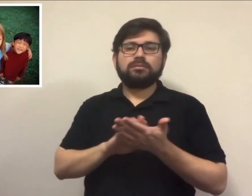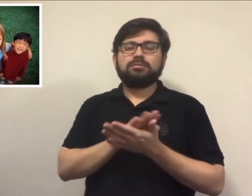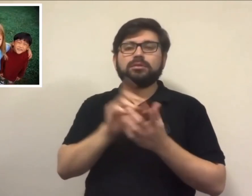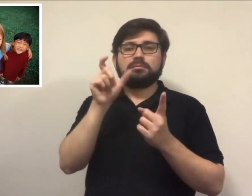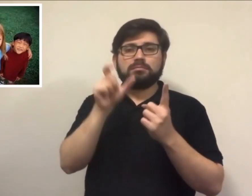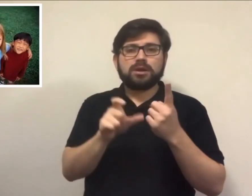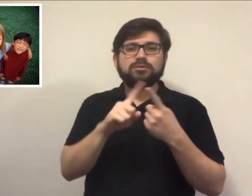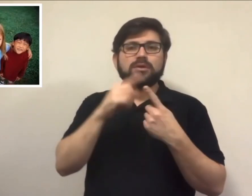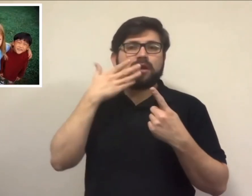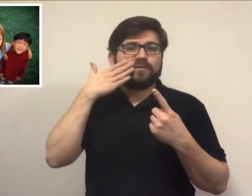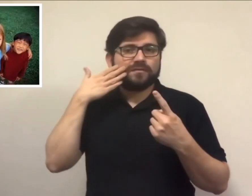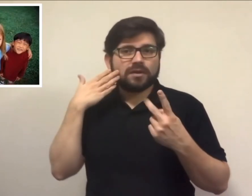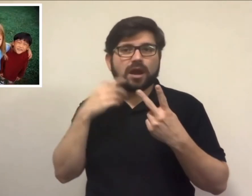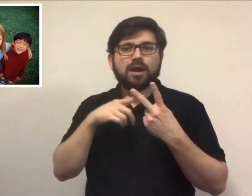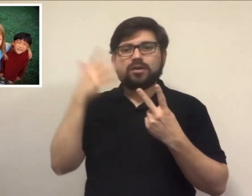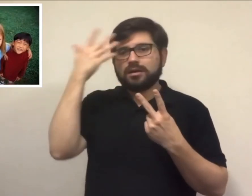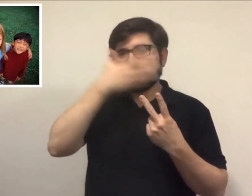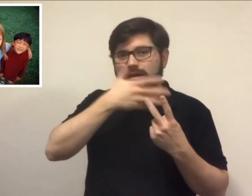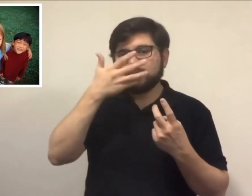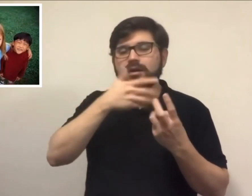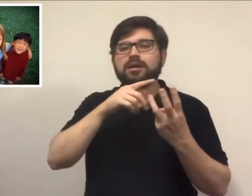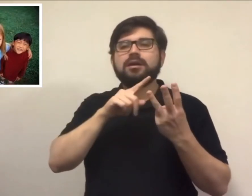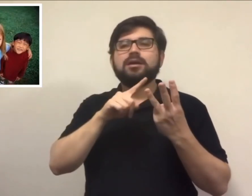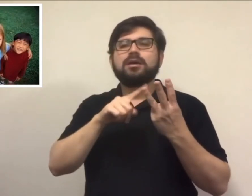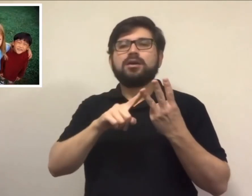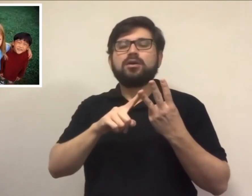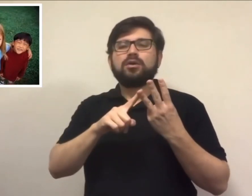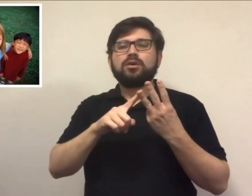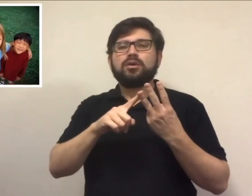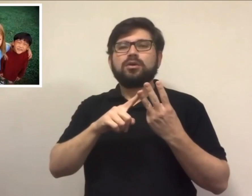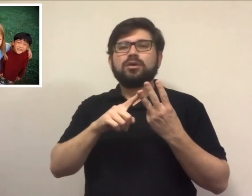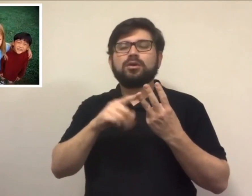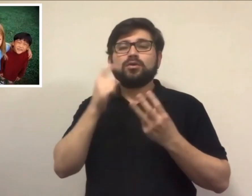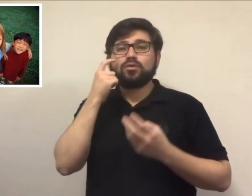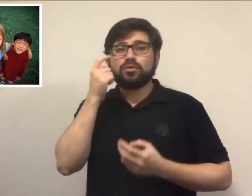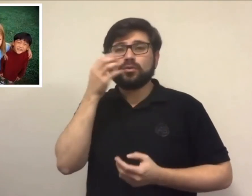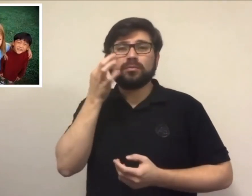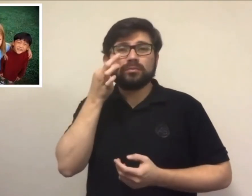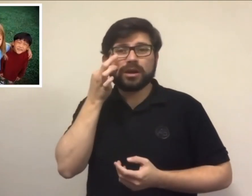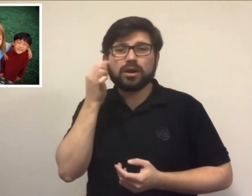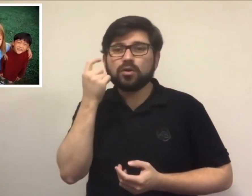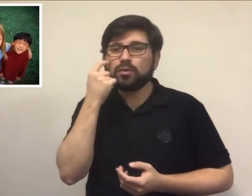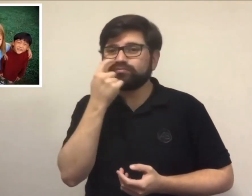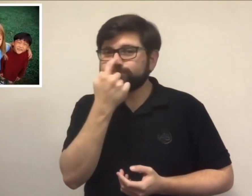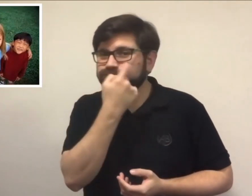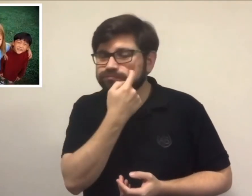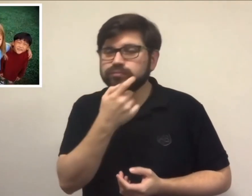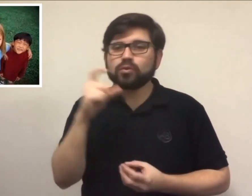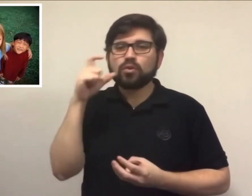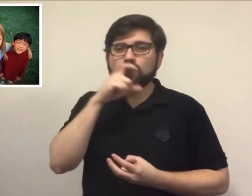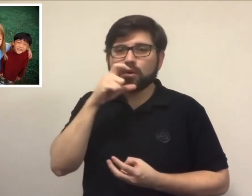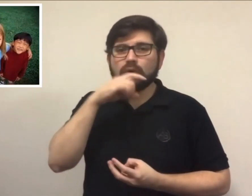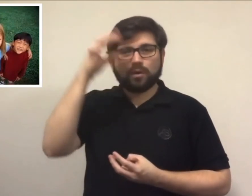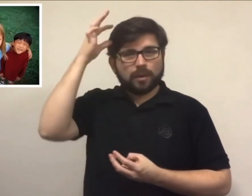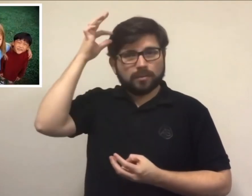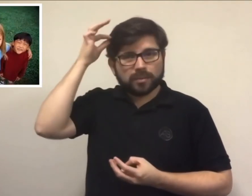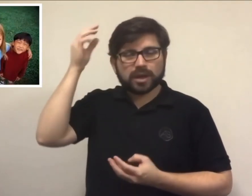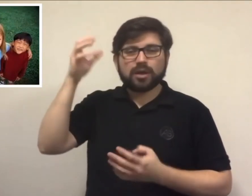Por ejemplo, hay personas que son más blancas, personas negras, hay personas con pecas, hay personas